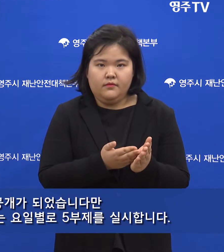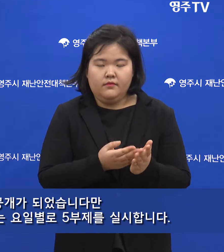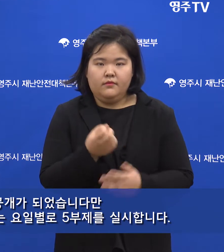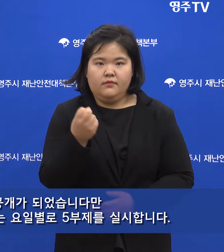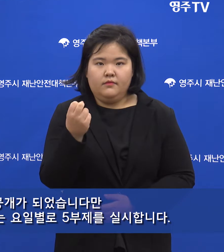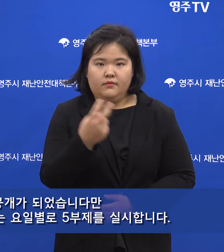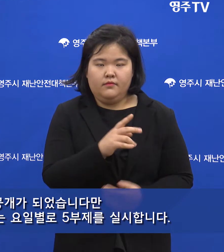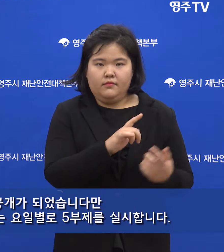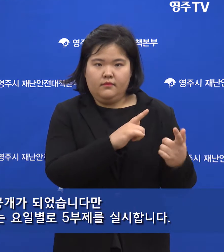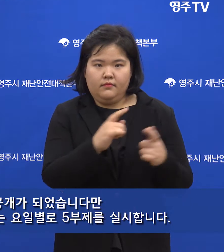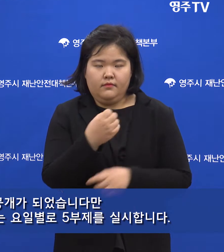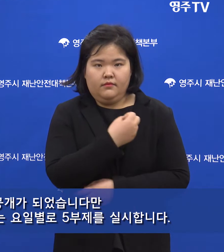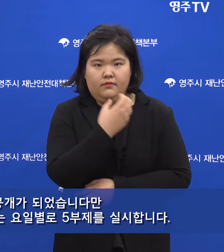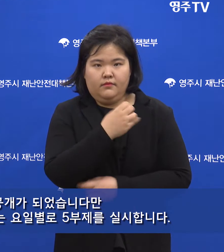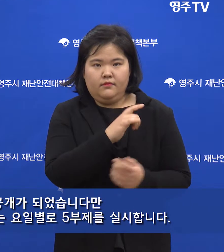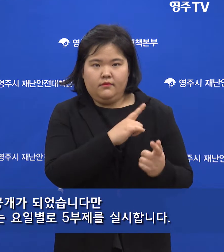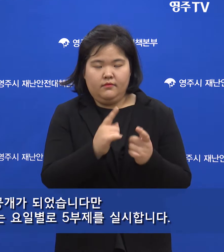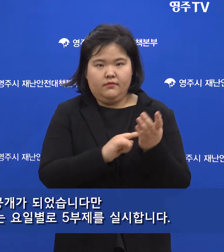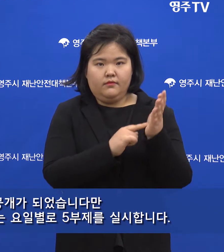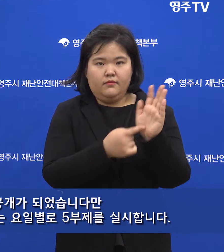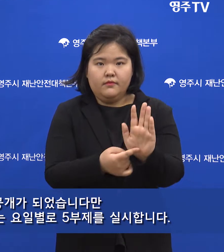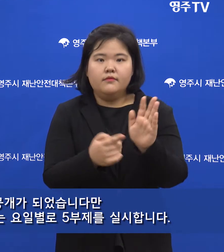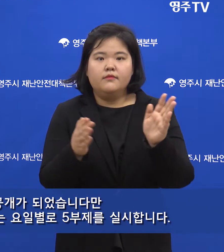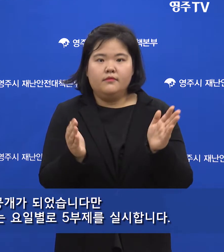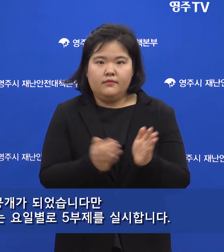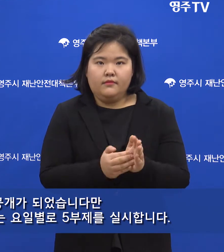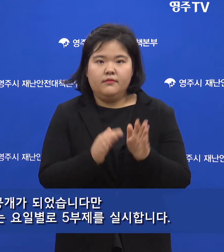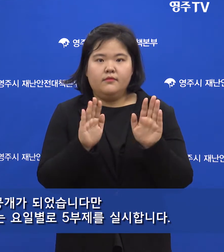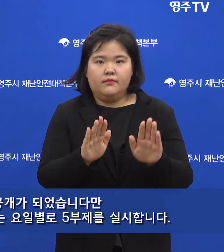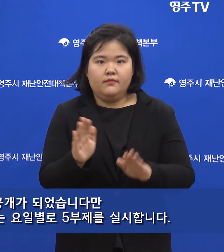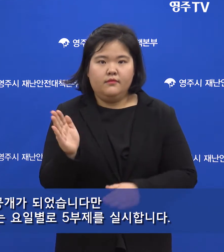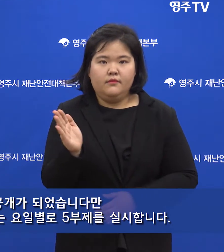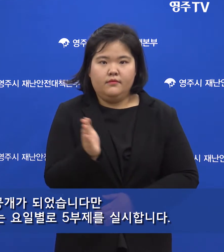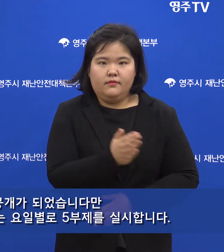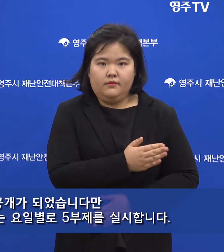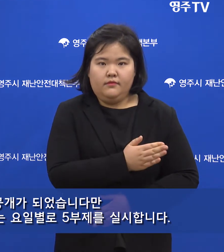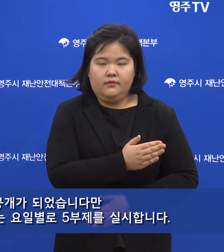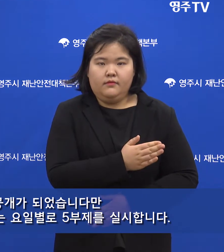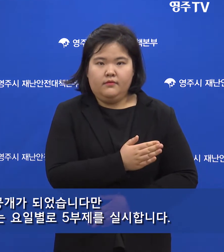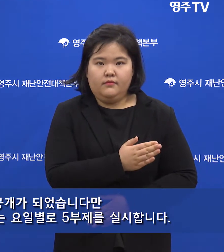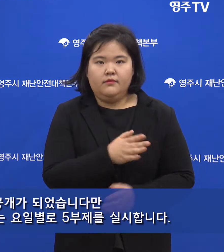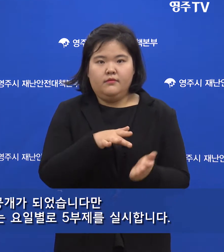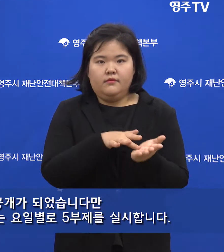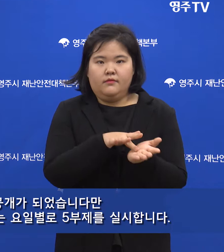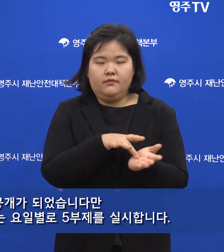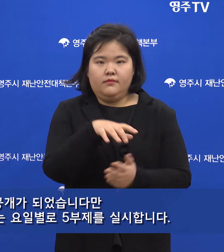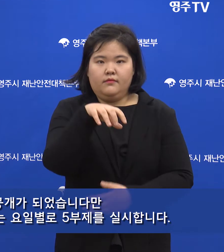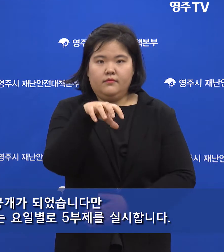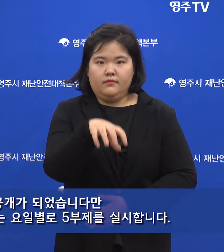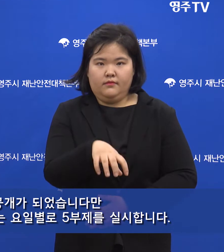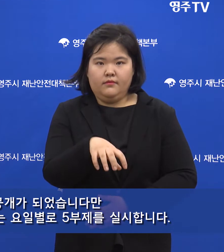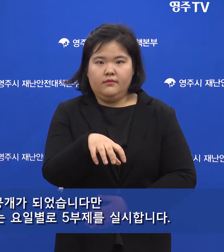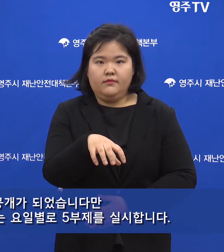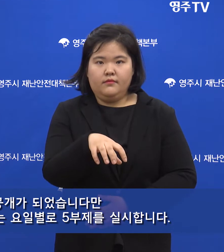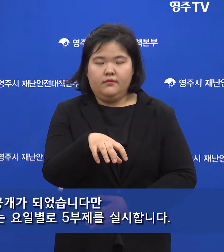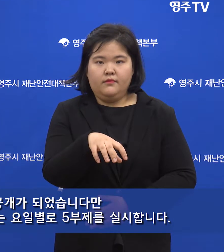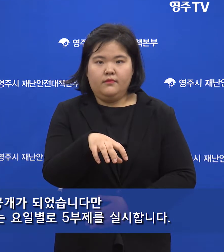뭐 시민지상을 통해서 공지가 되었습니다만 오늘부터 약국에서